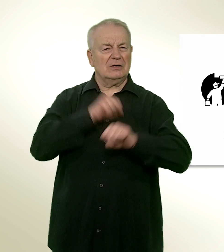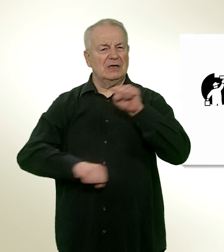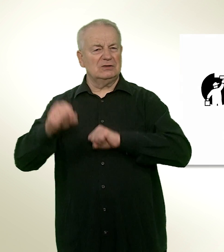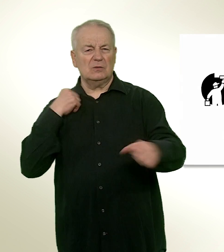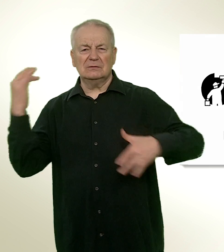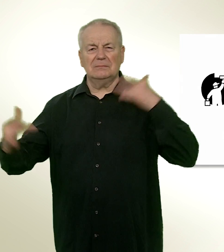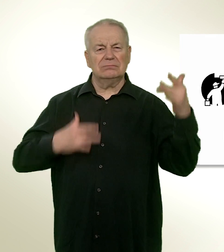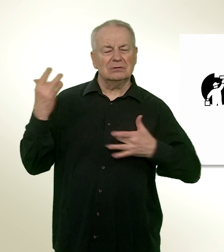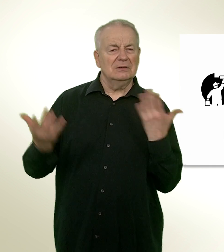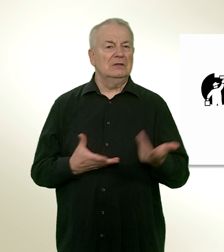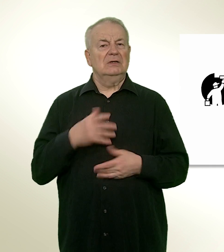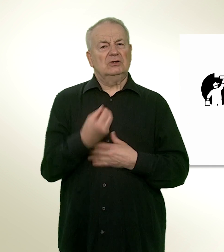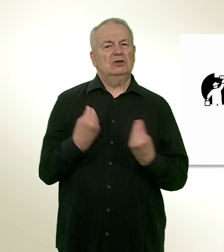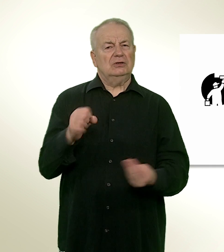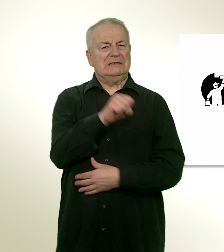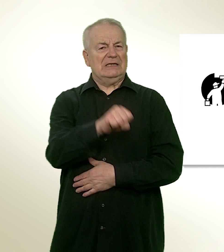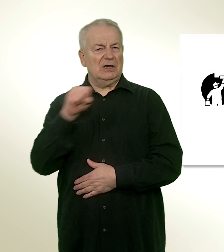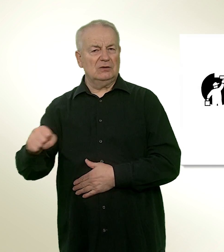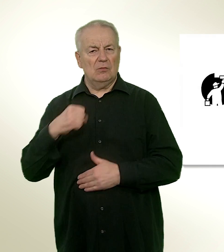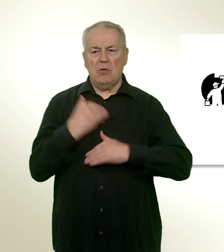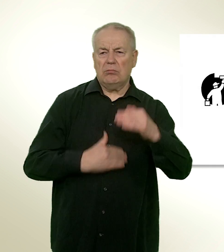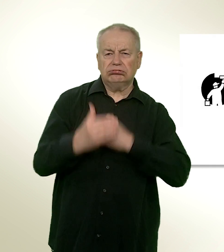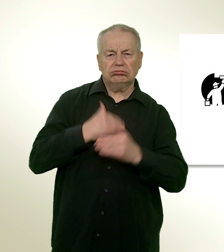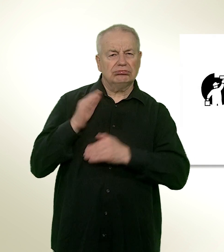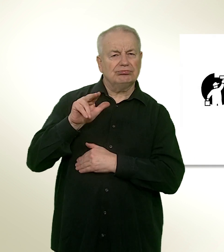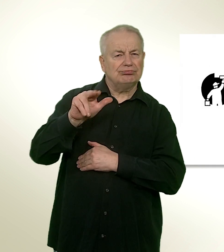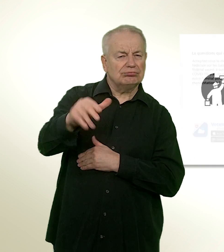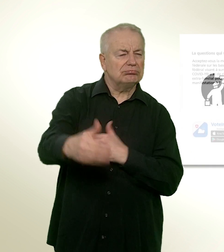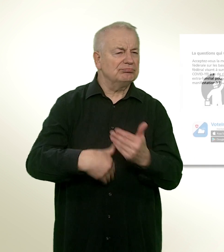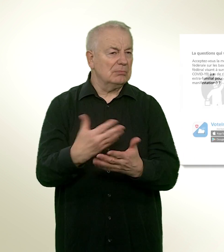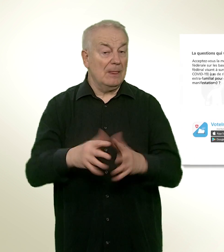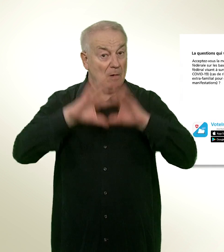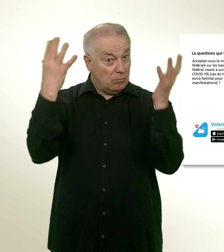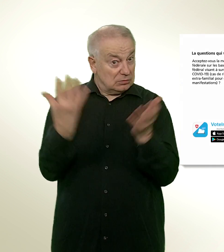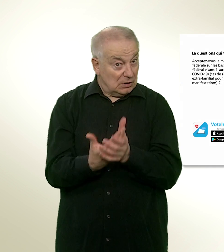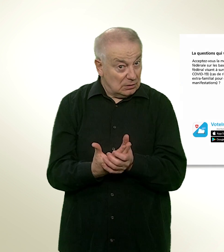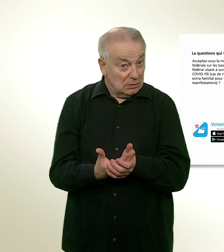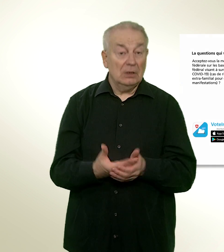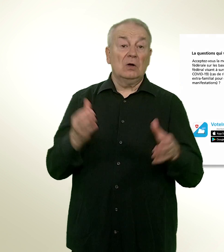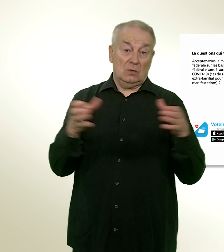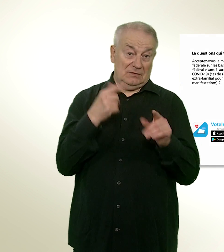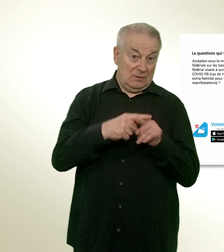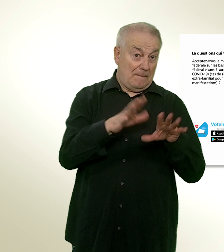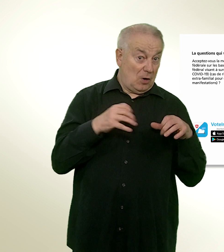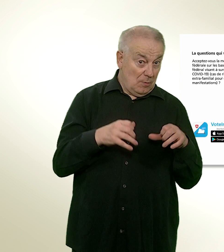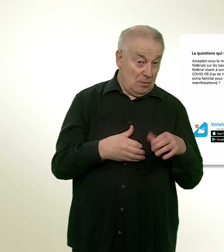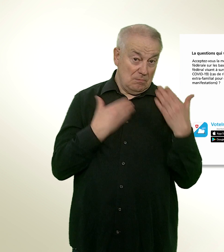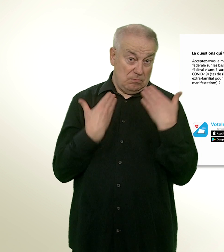manifestations une sécurité en matière de planification. Pour toutes ces raisons, le Conseil fédéral et le Parlement vous